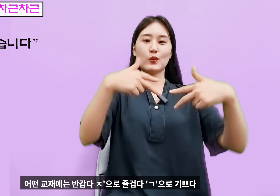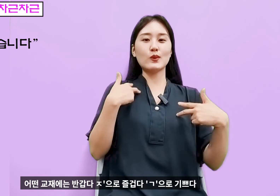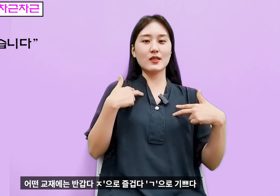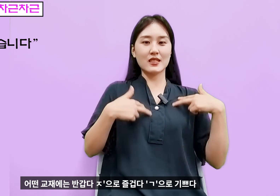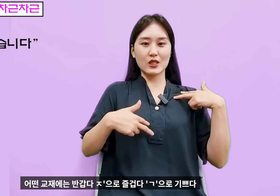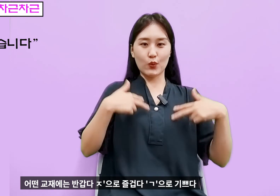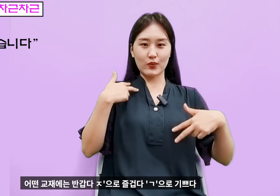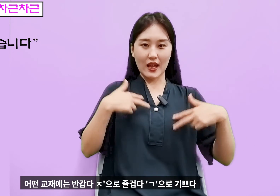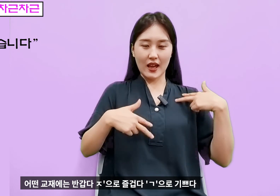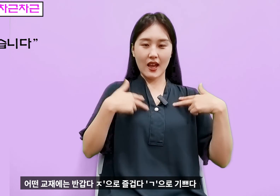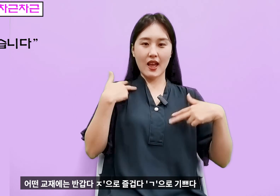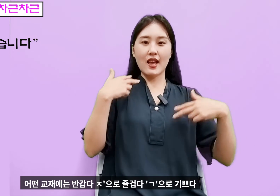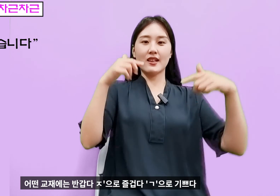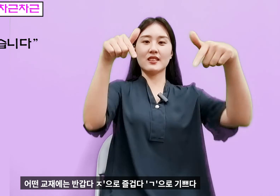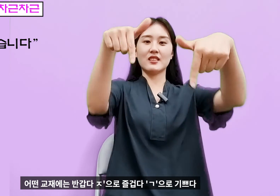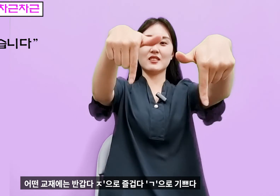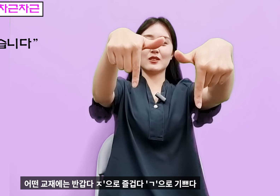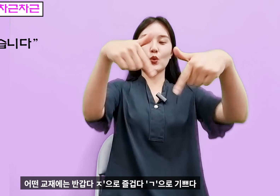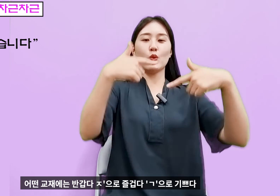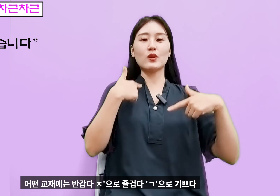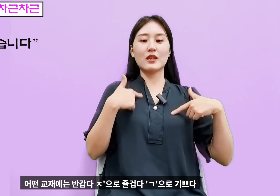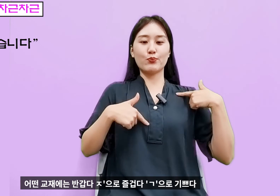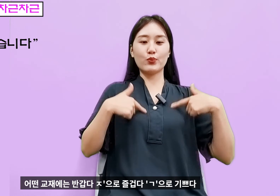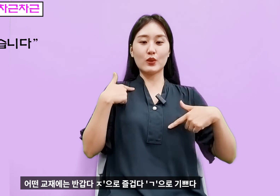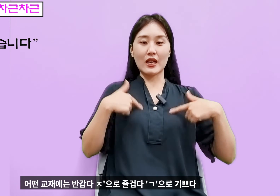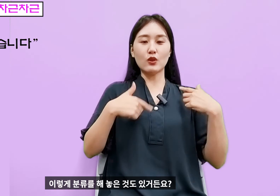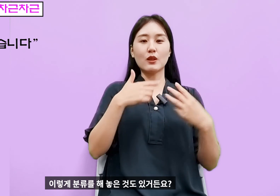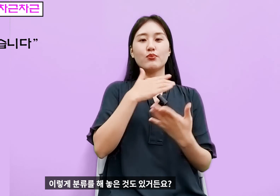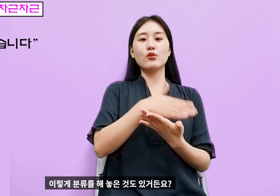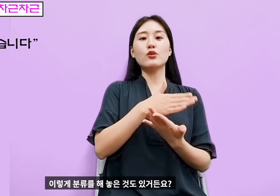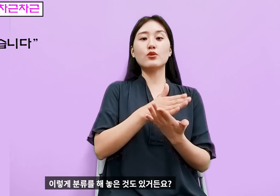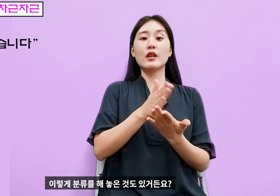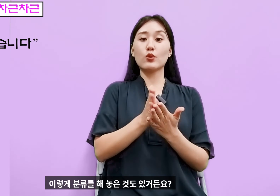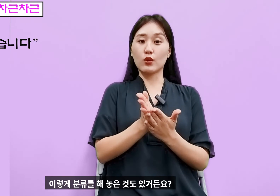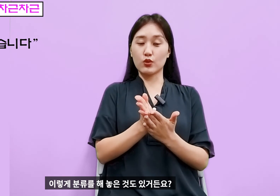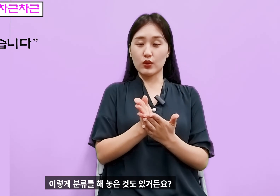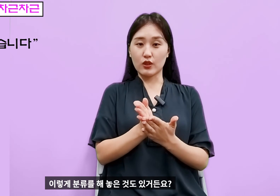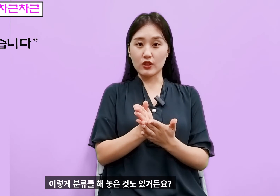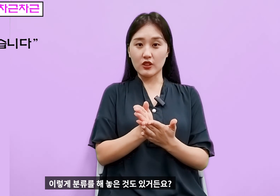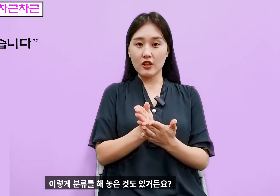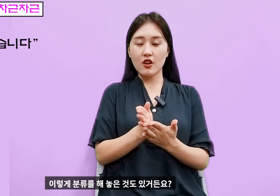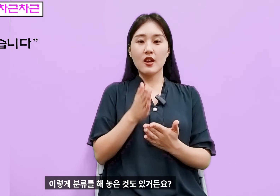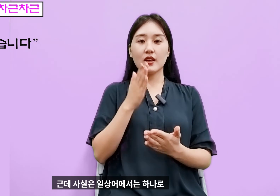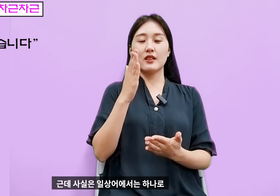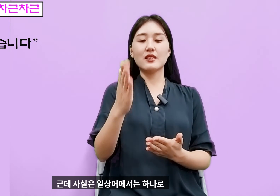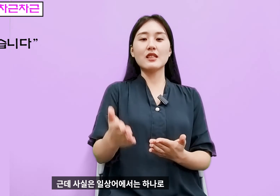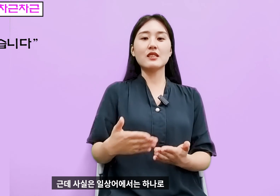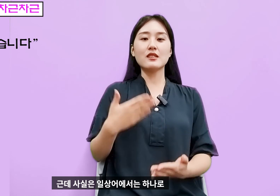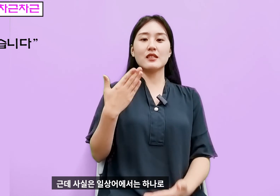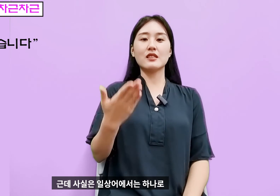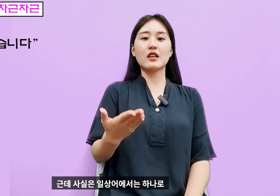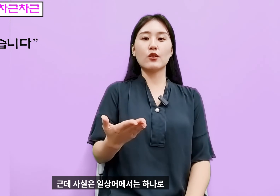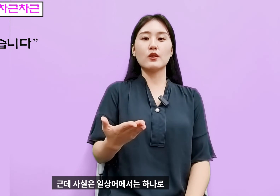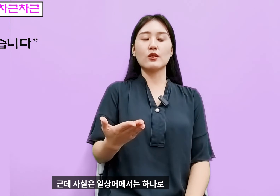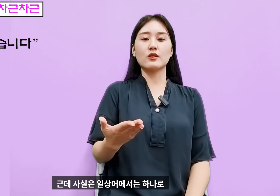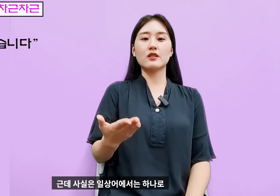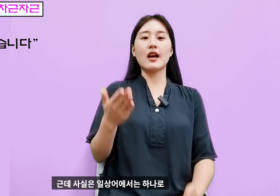지읒으로 즐겁다, 기읒으로 기쁘다 이렇게 분류를 해놓은 것도 있거든요. 근데 사실은 일상어에서는